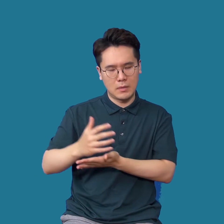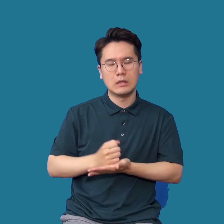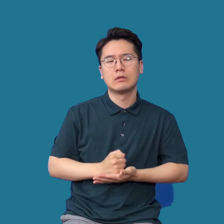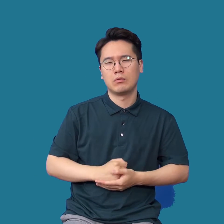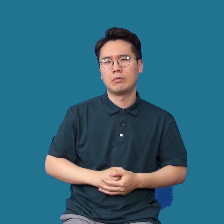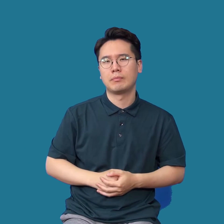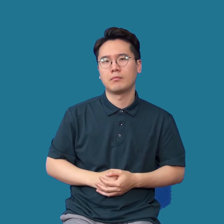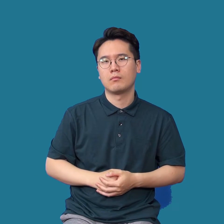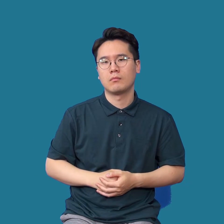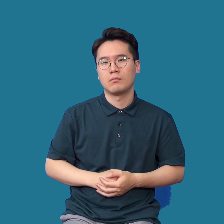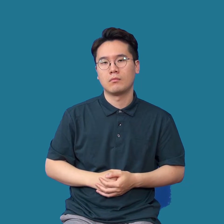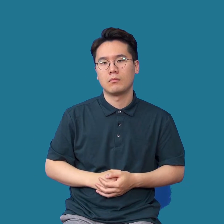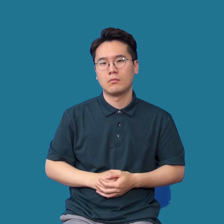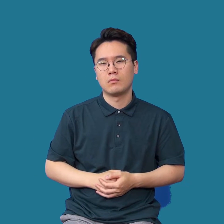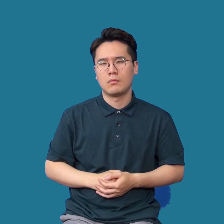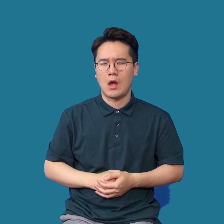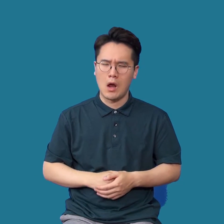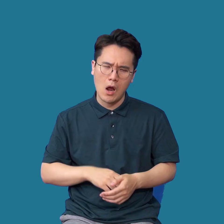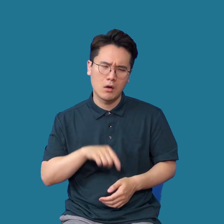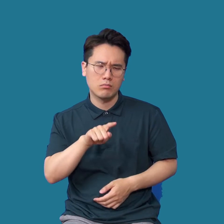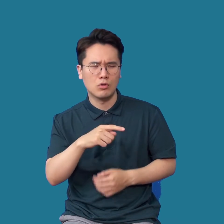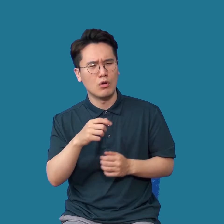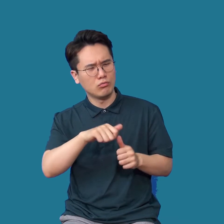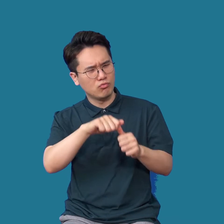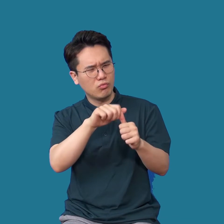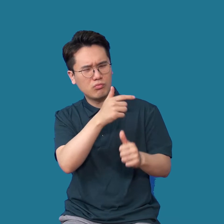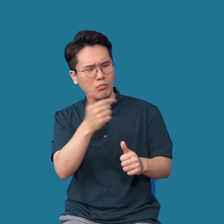그러면 구원이 너무 쉽지 않느냐 하십니까?